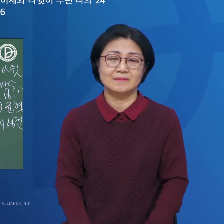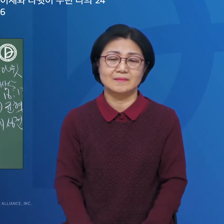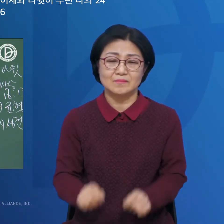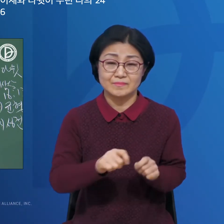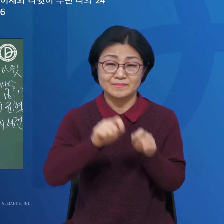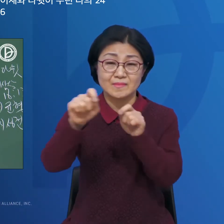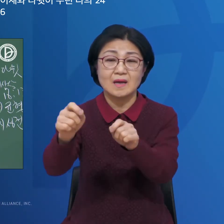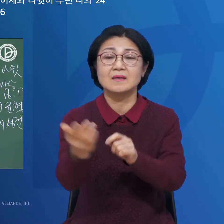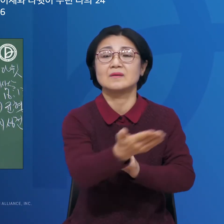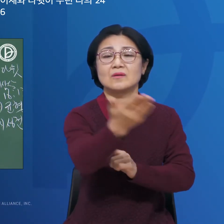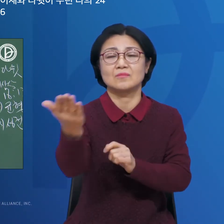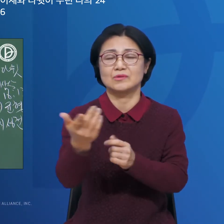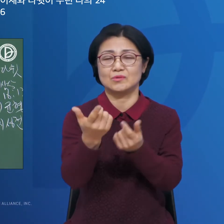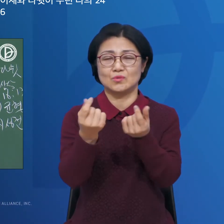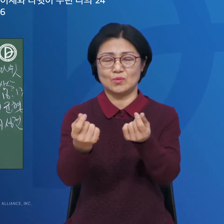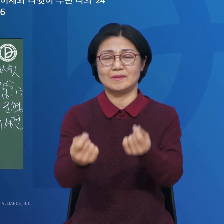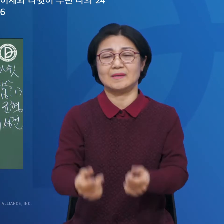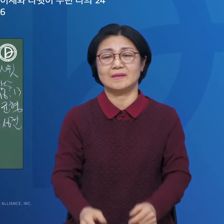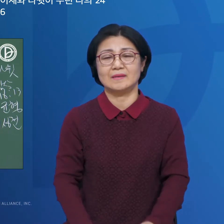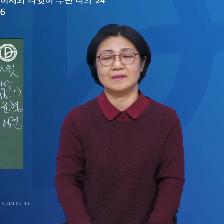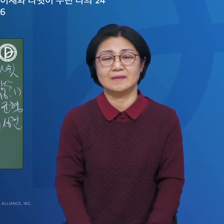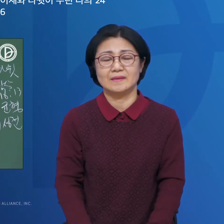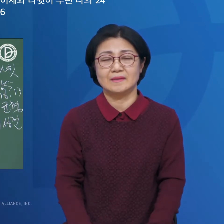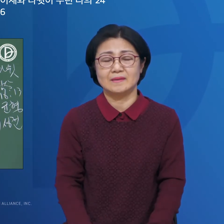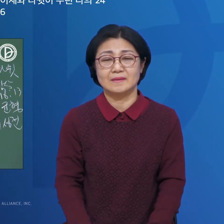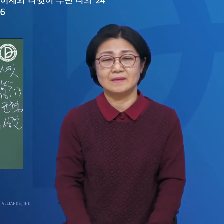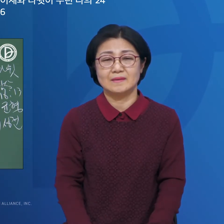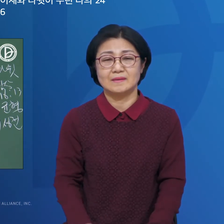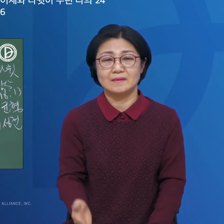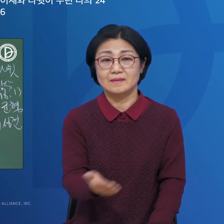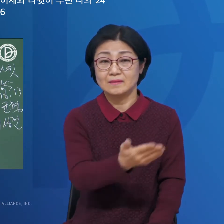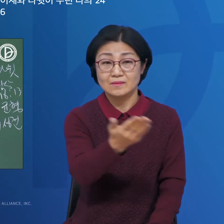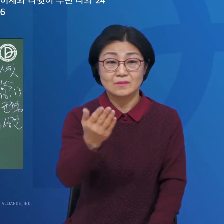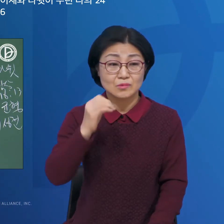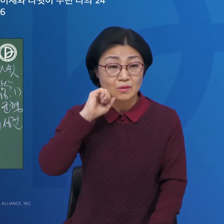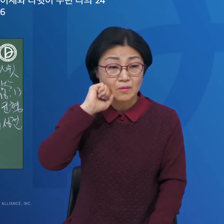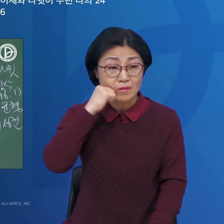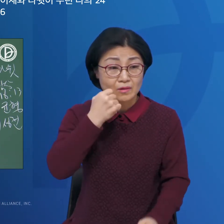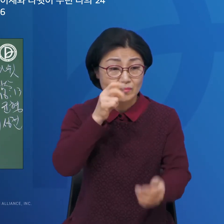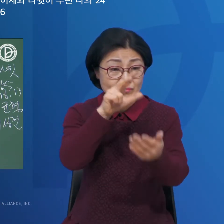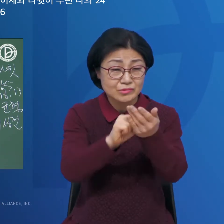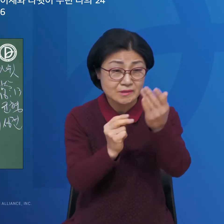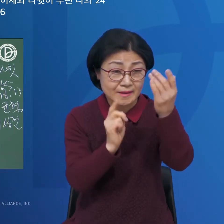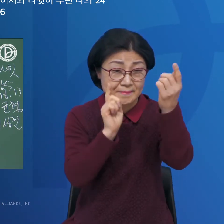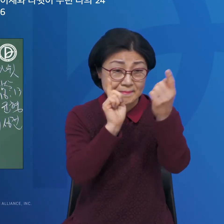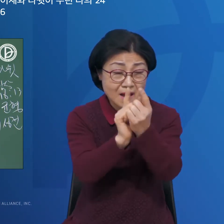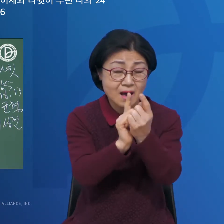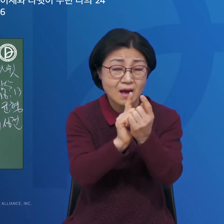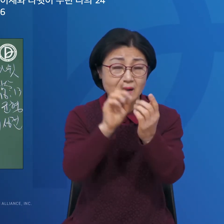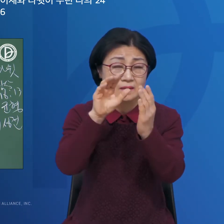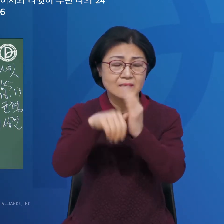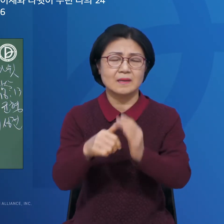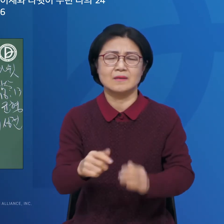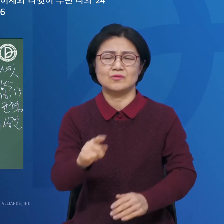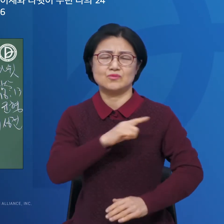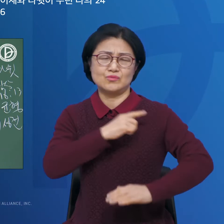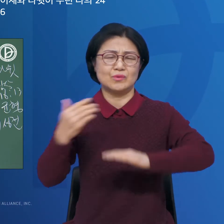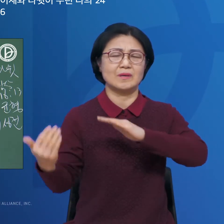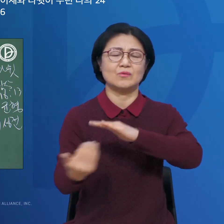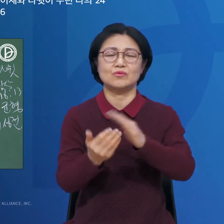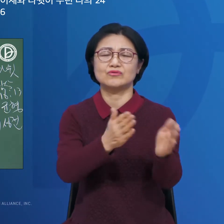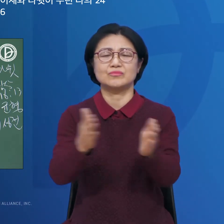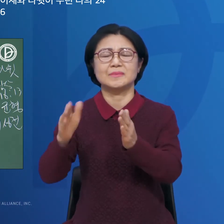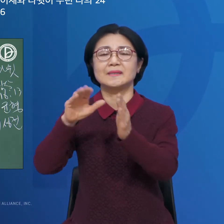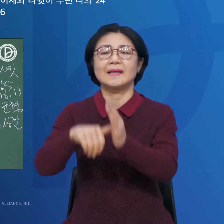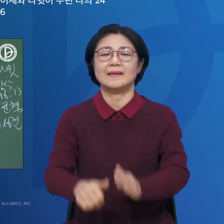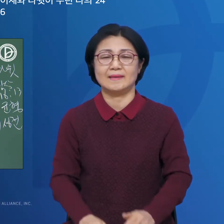that means that this is you as 그렇죠. well. Isn't it 여러분 so? 어려운 문제 왔다. 최고의 준비를 하는 거예요. Hardships came to you, then it's your greatest time of preparation.